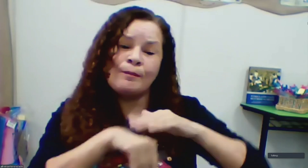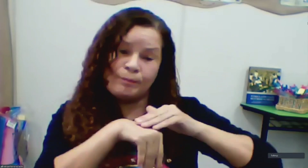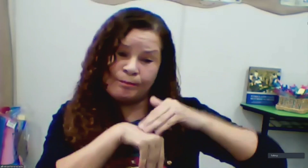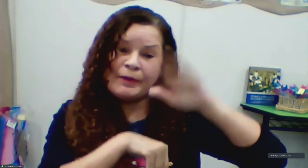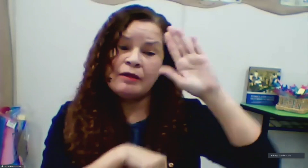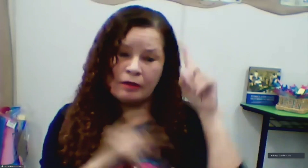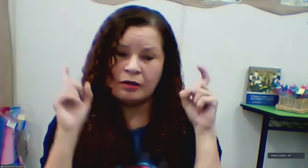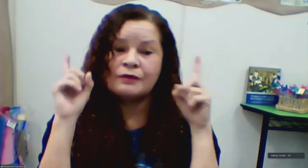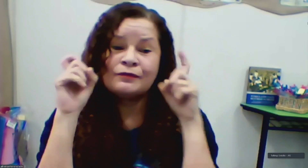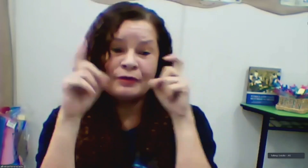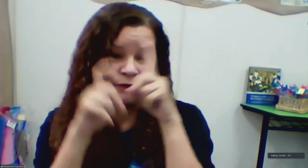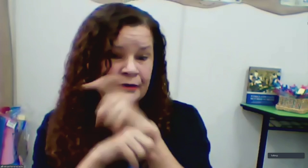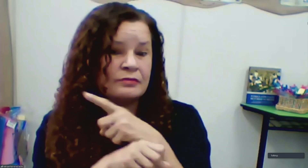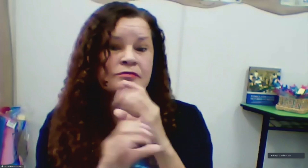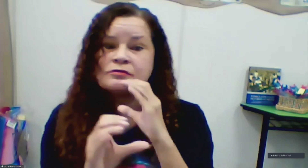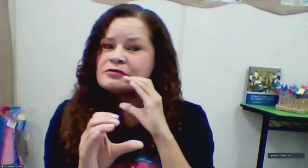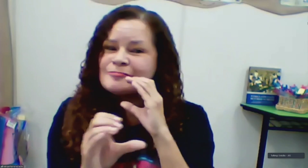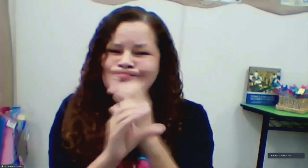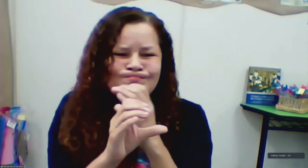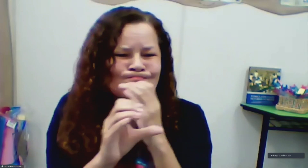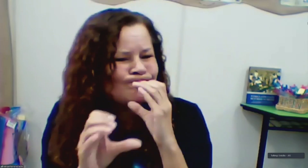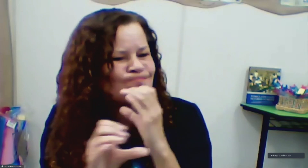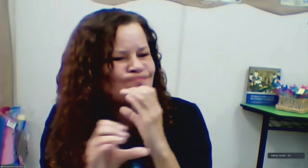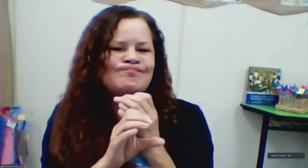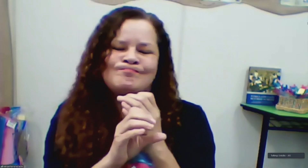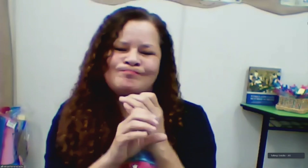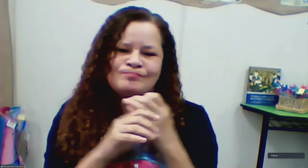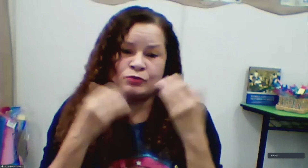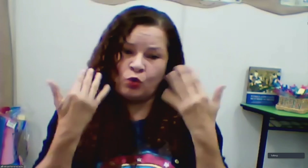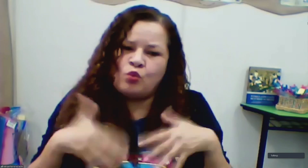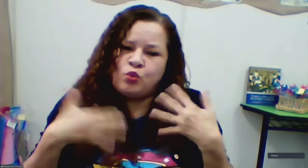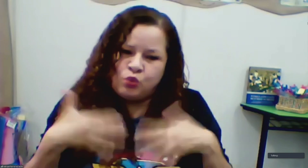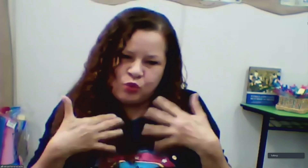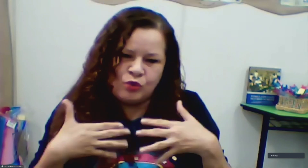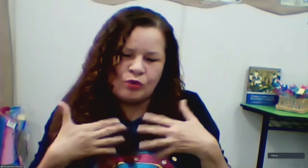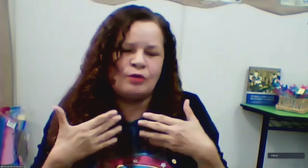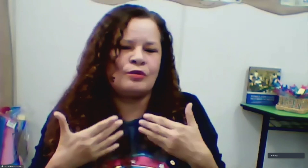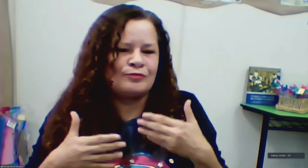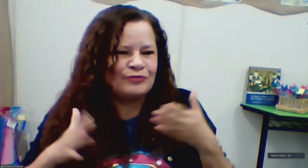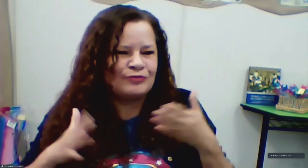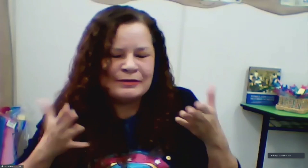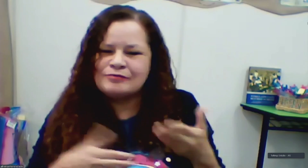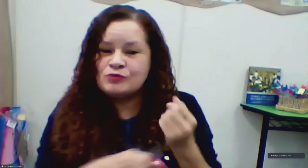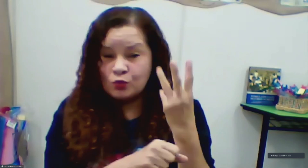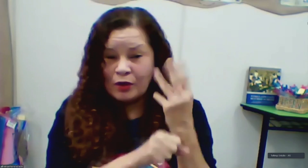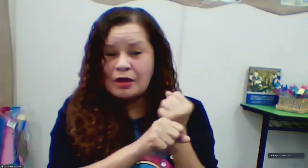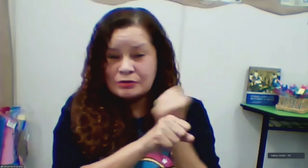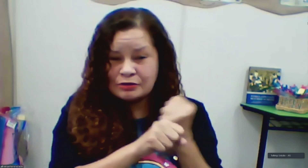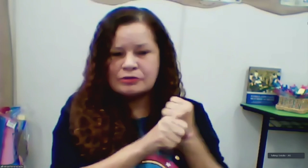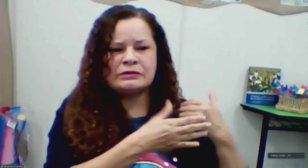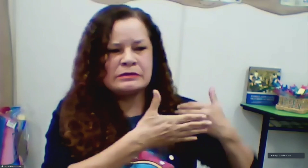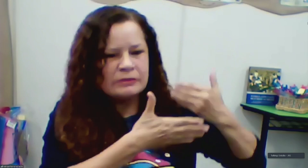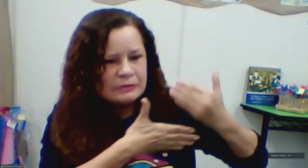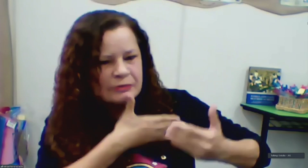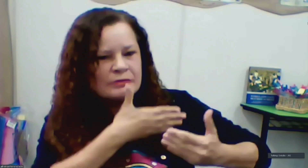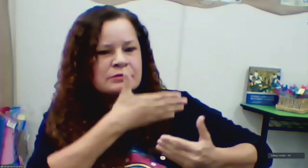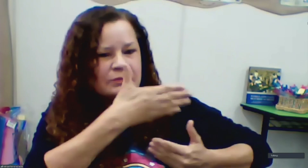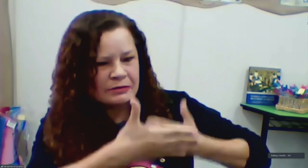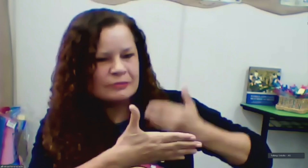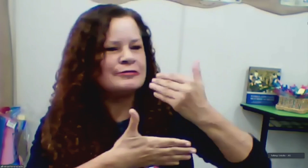trabalho. Já tem 3 anos que eu venho lutando, batalhando, mas a gente tem a